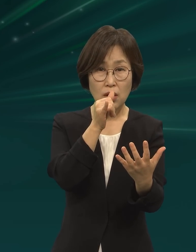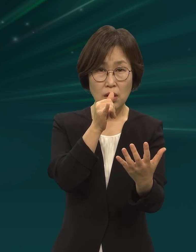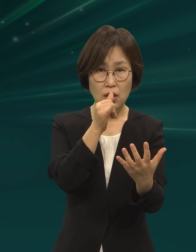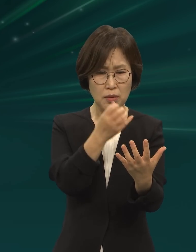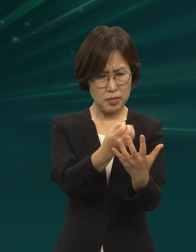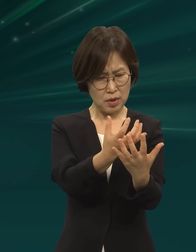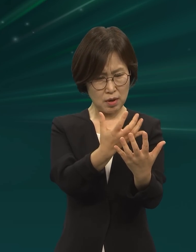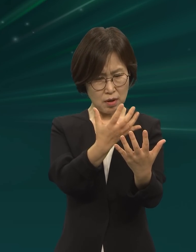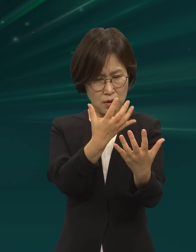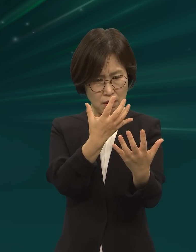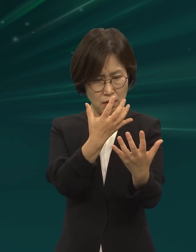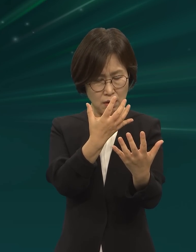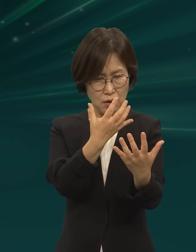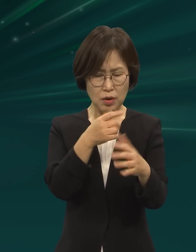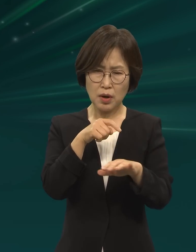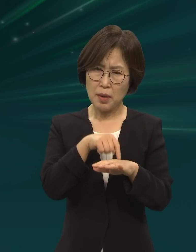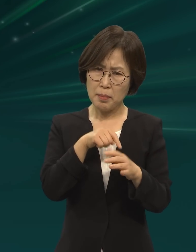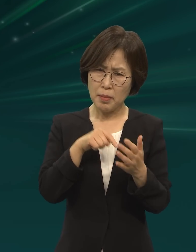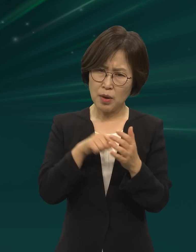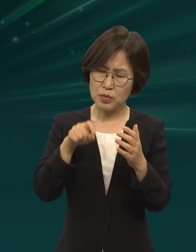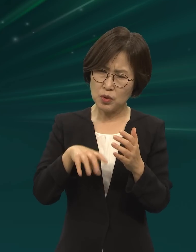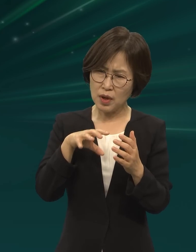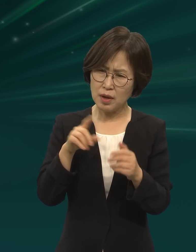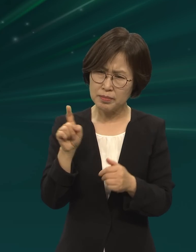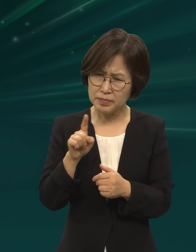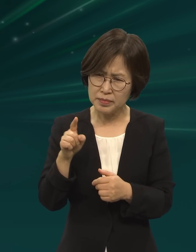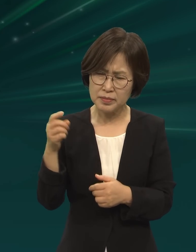그리고 마음속에 어떤 음성을 듣게 됩니다.